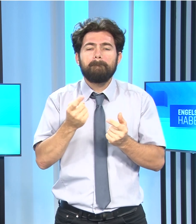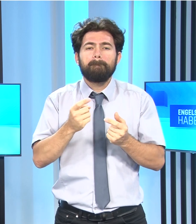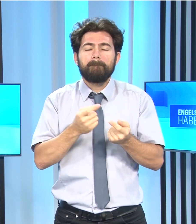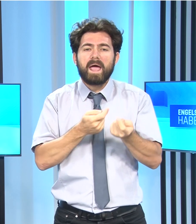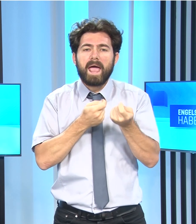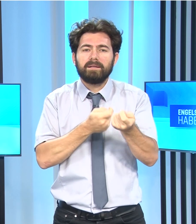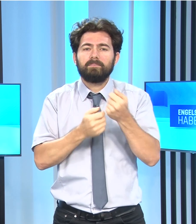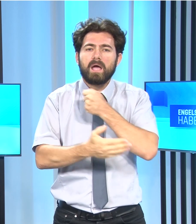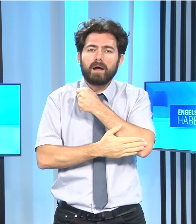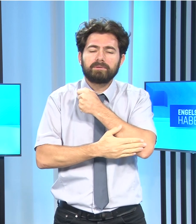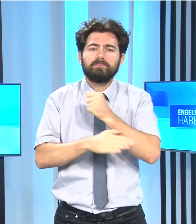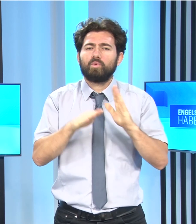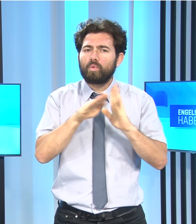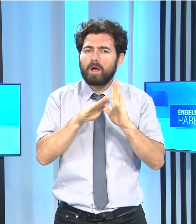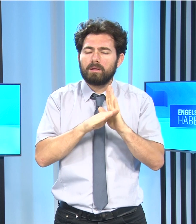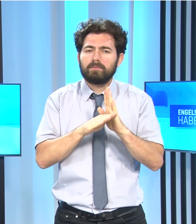belirlenerek duyuruldu.